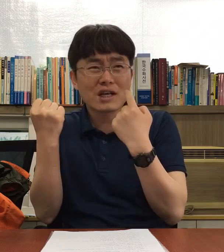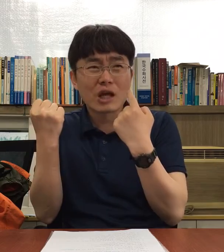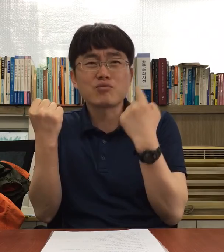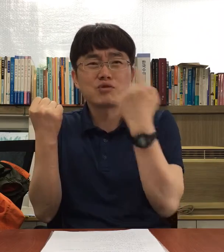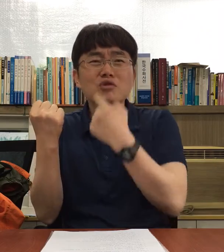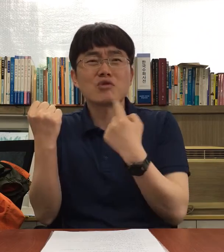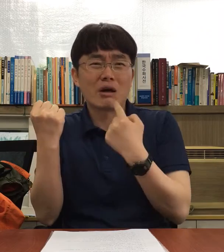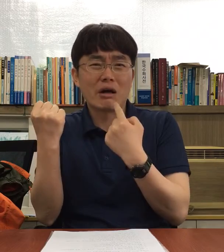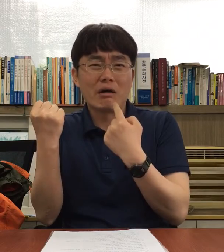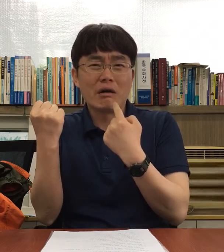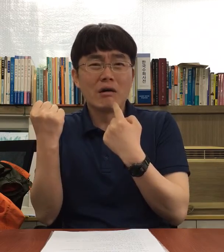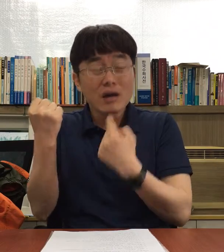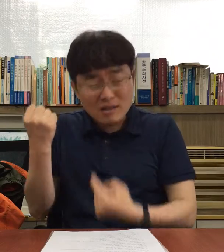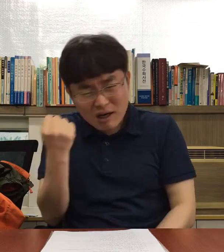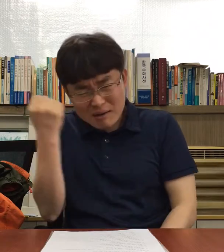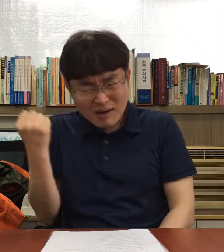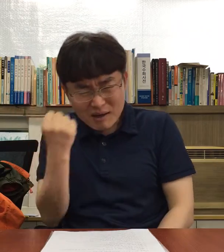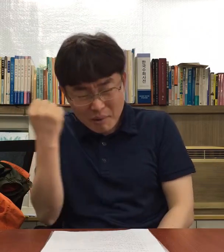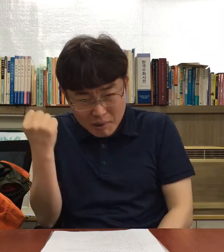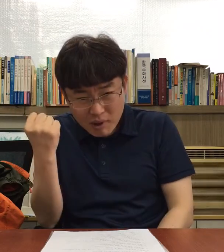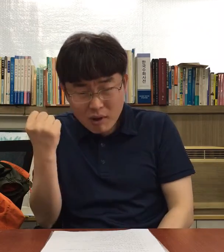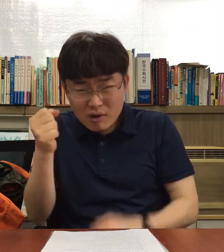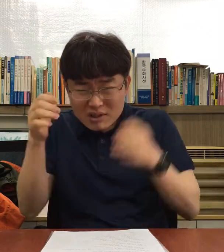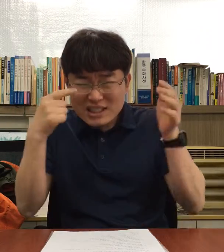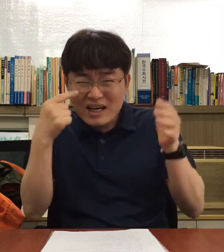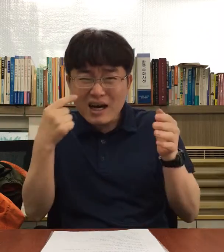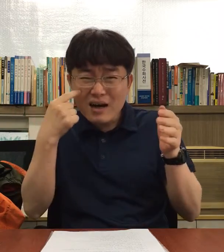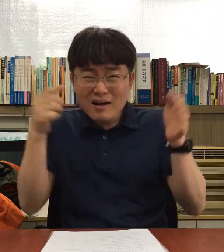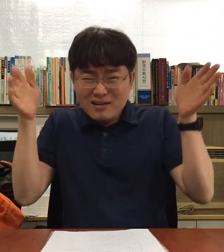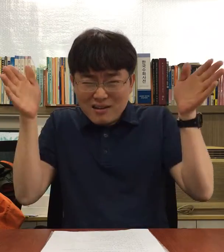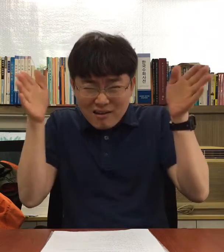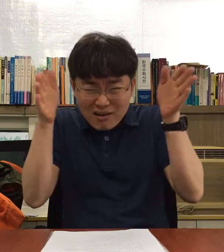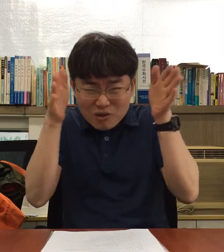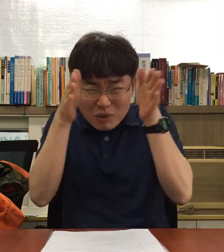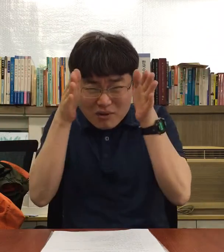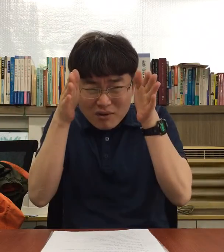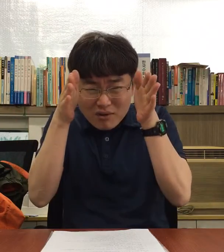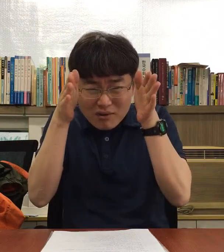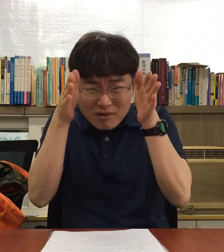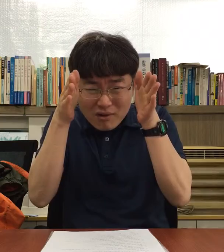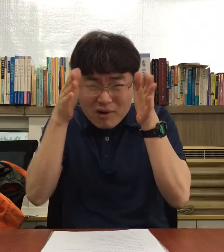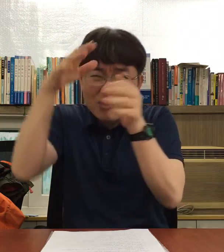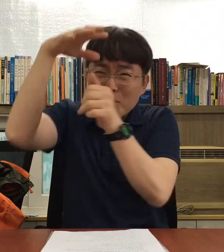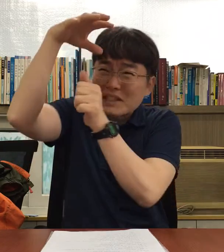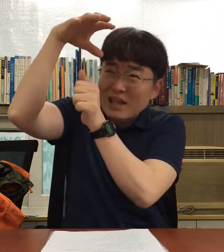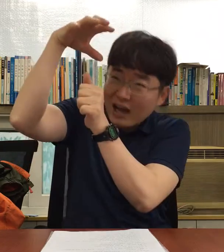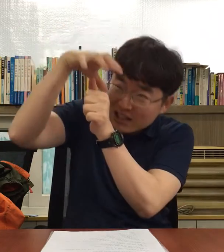계속 부정적으로 나와요. 그래서 그러면 시야가 이렇게 좁아들어. 그리고 마치 내가 갇혀진